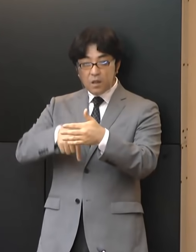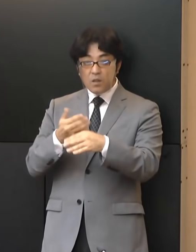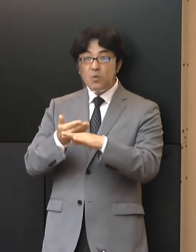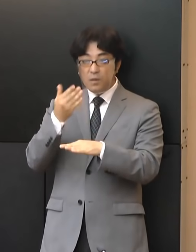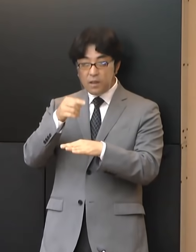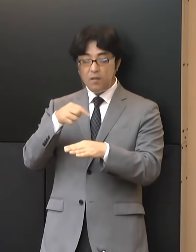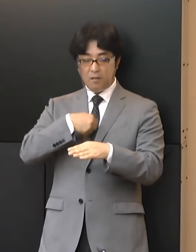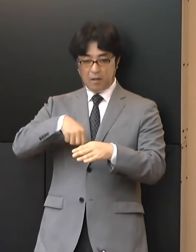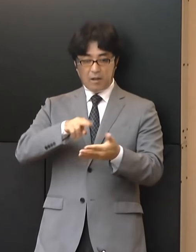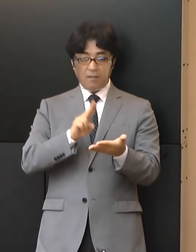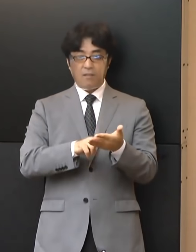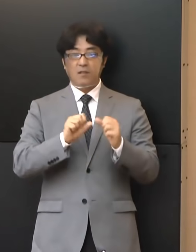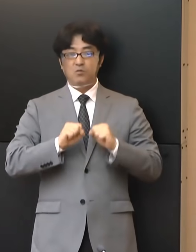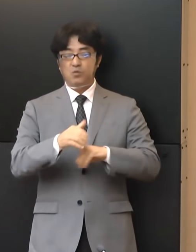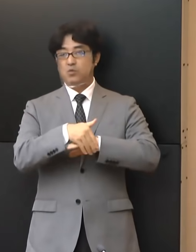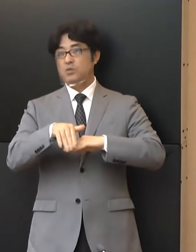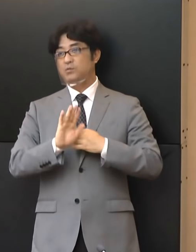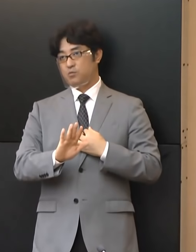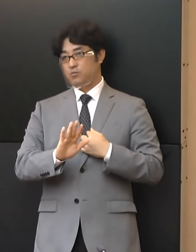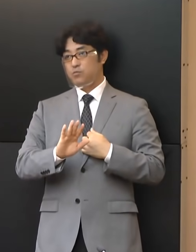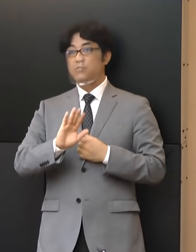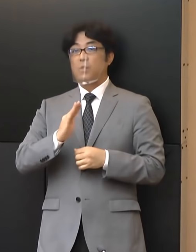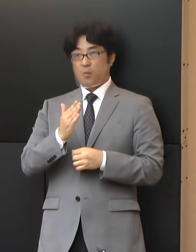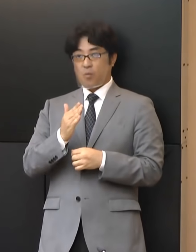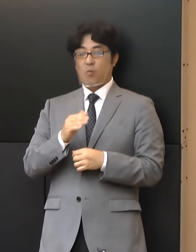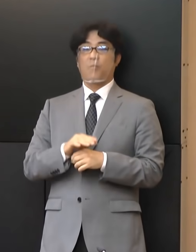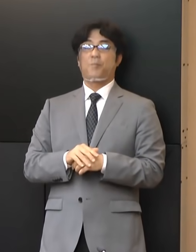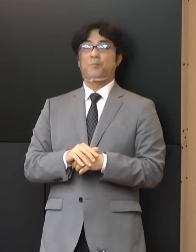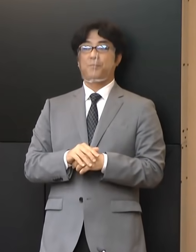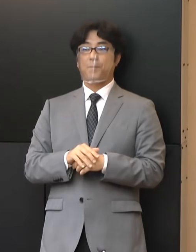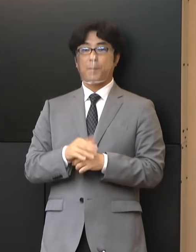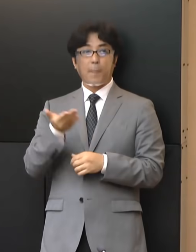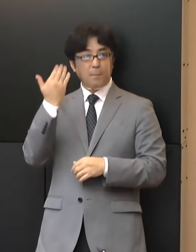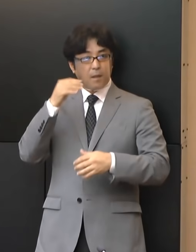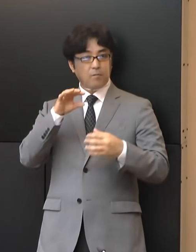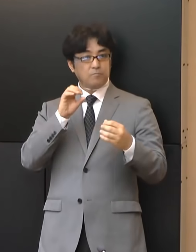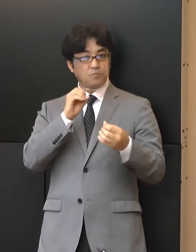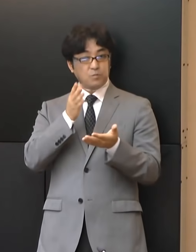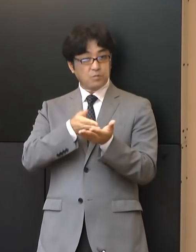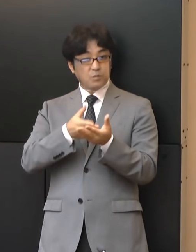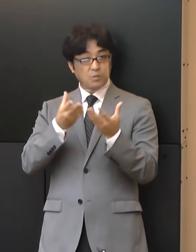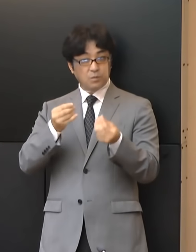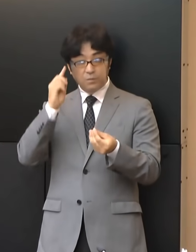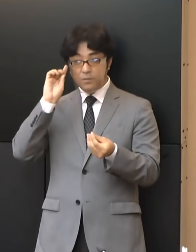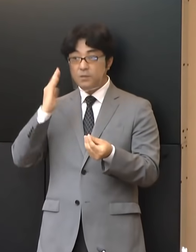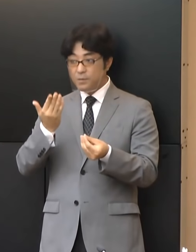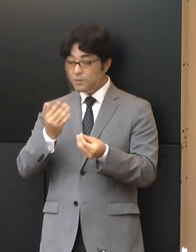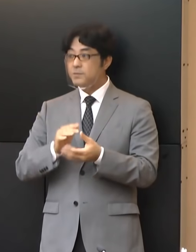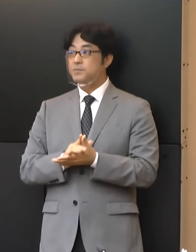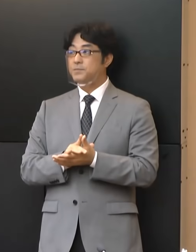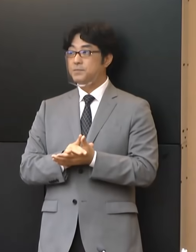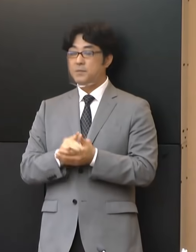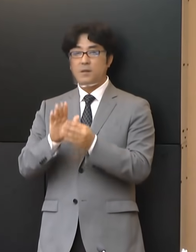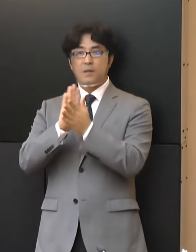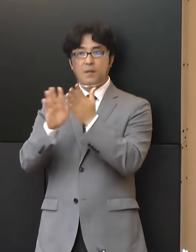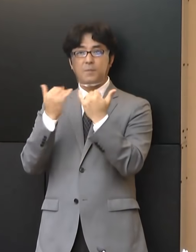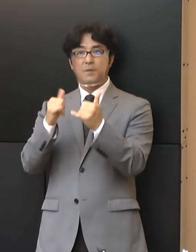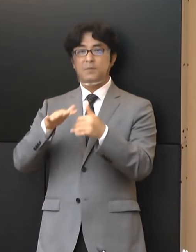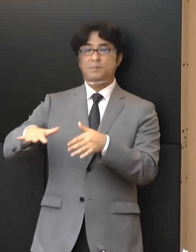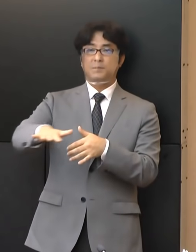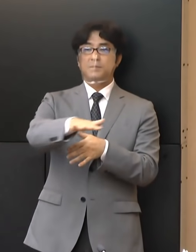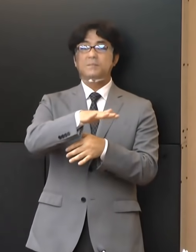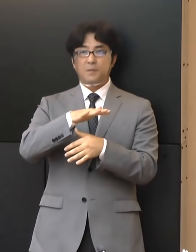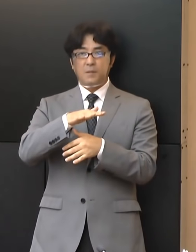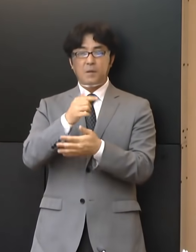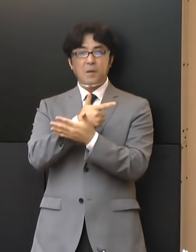決定をさせていただいています。ですが、先ほども話をさせていただきましたが、本当に県民の皆さん、た